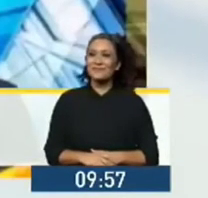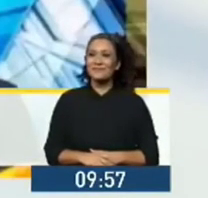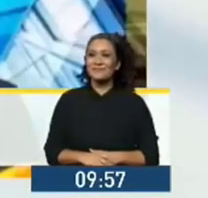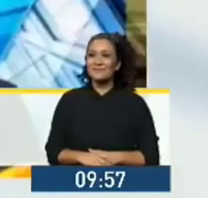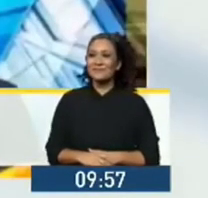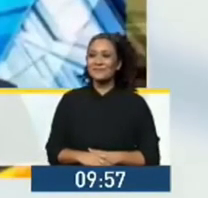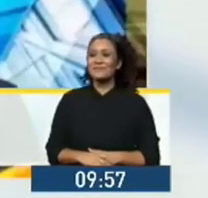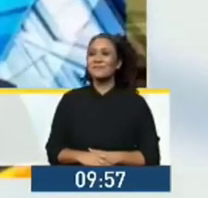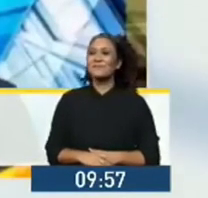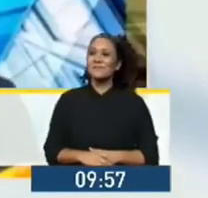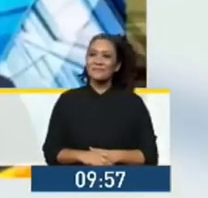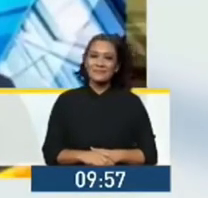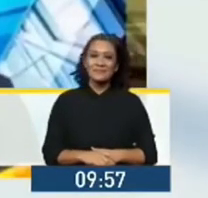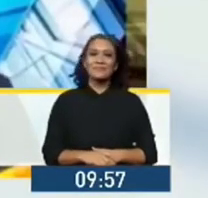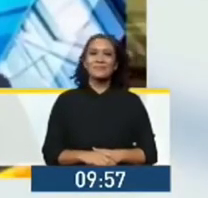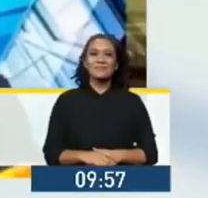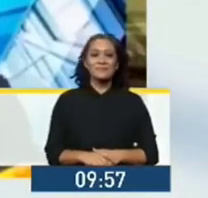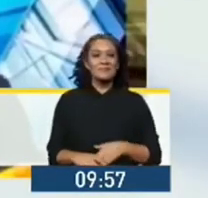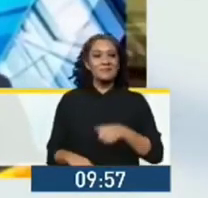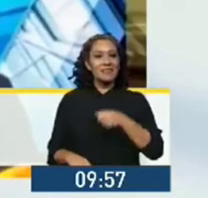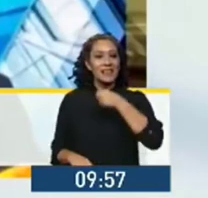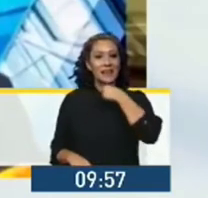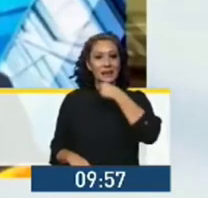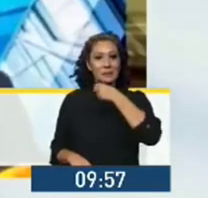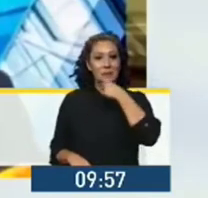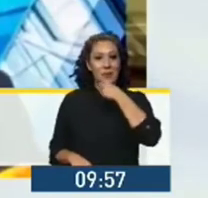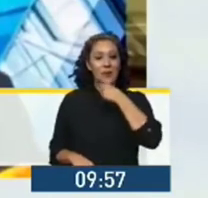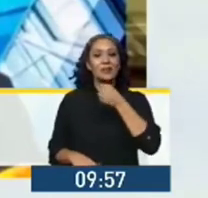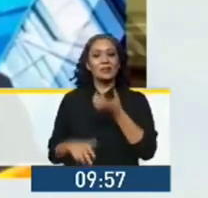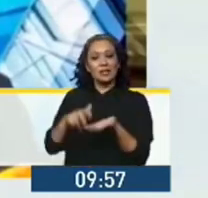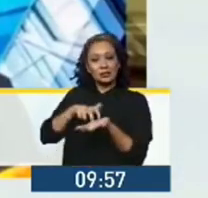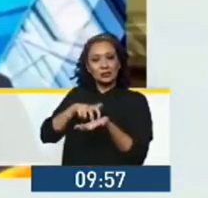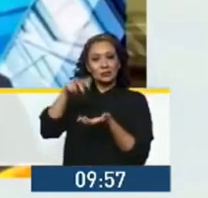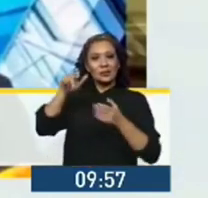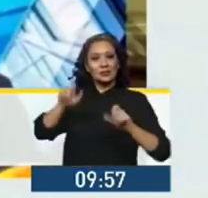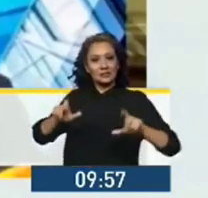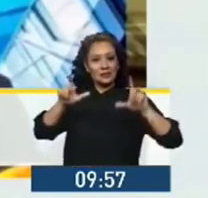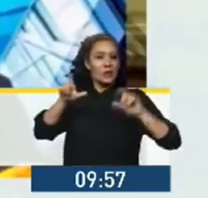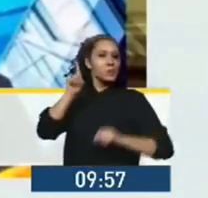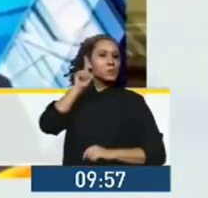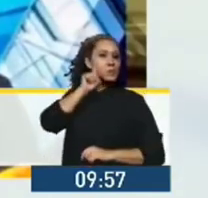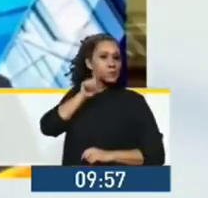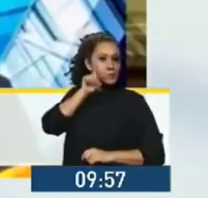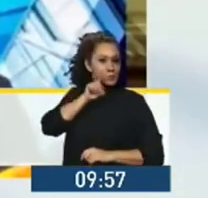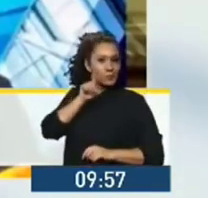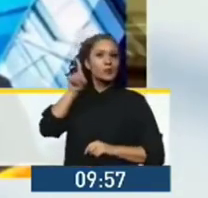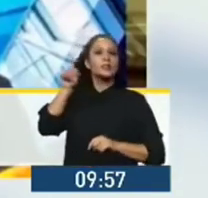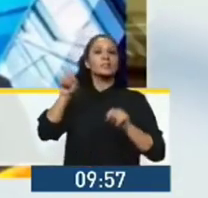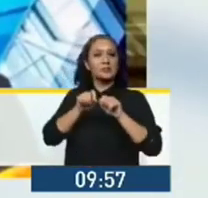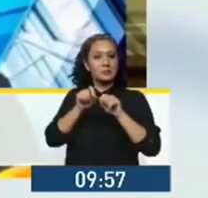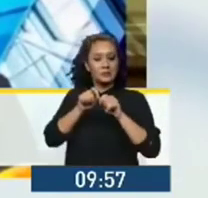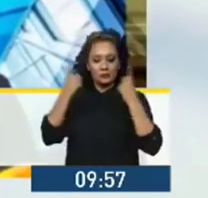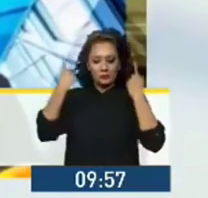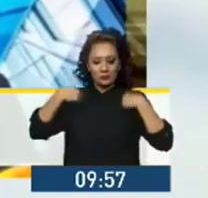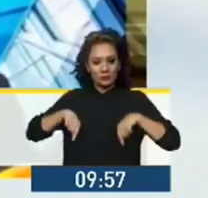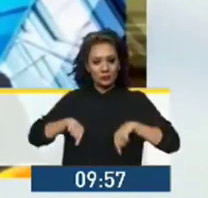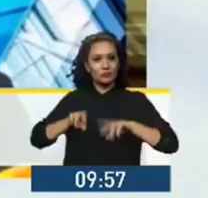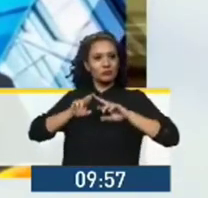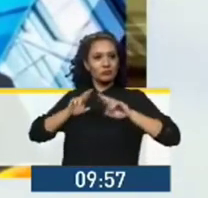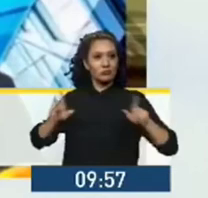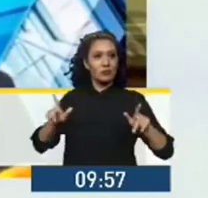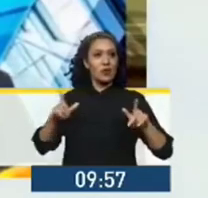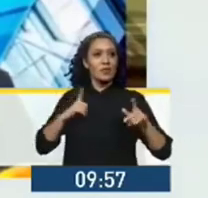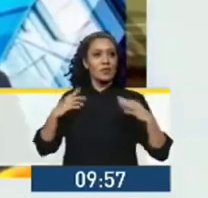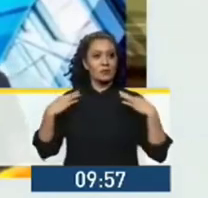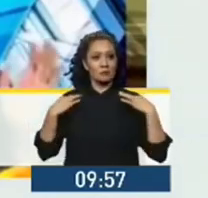O repórter do prestigiado programa matinal norte-americano também abusou no figurino. Na parte de